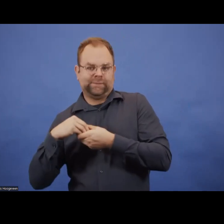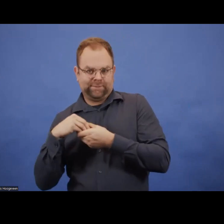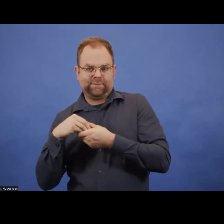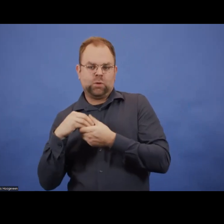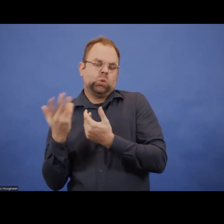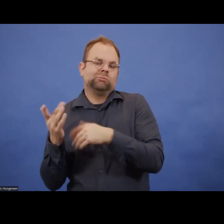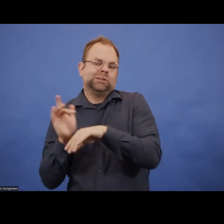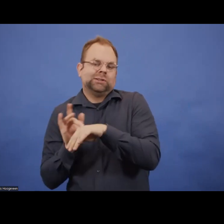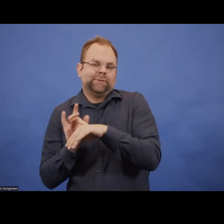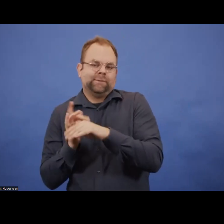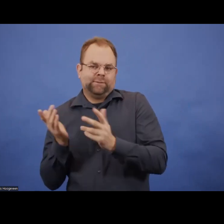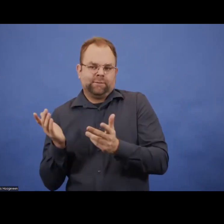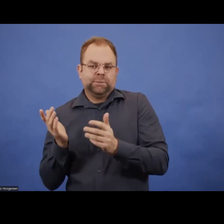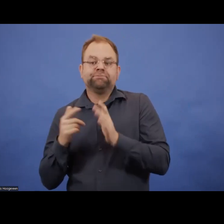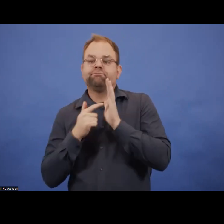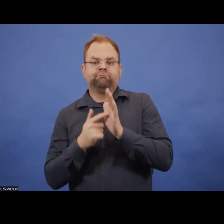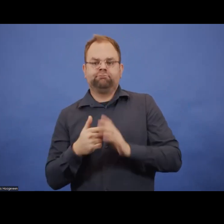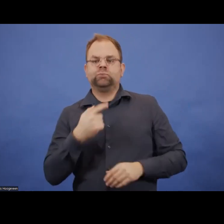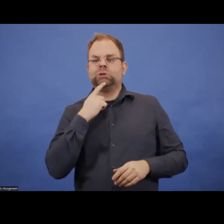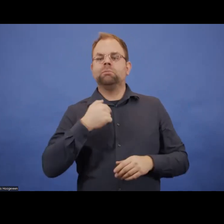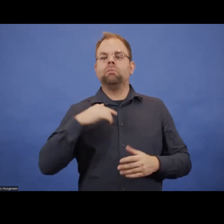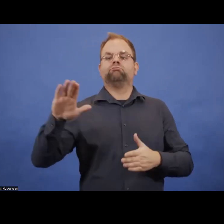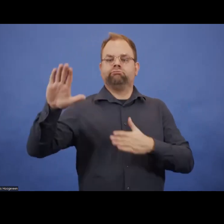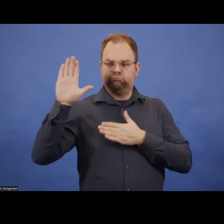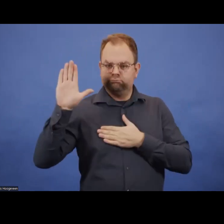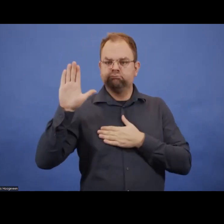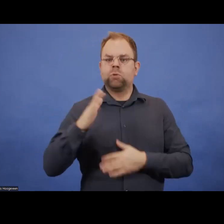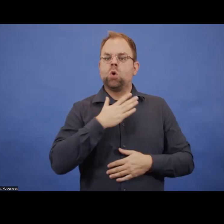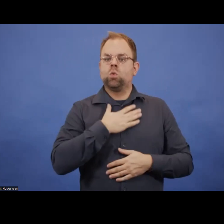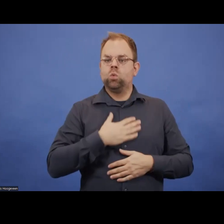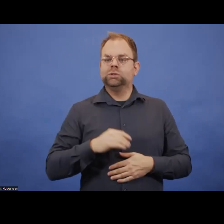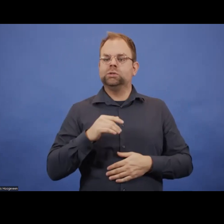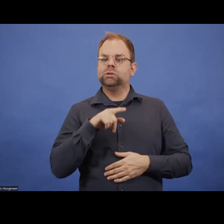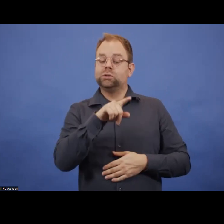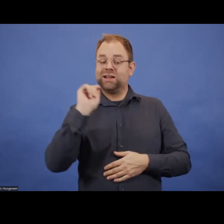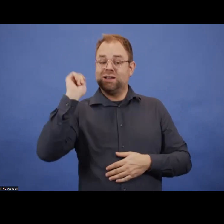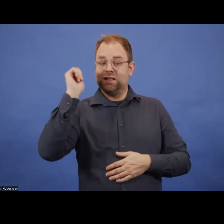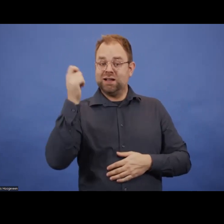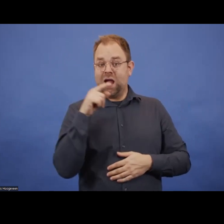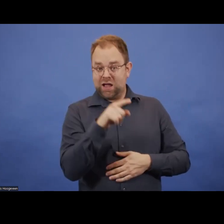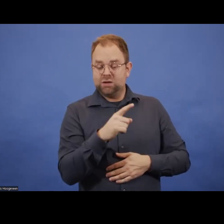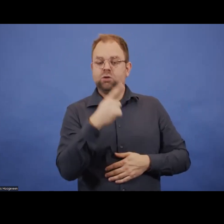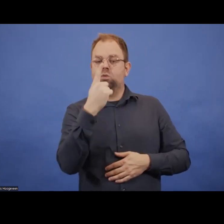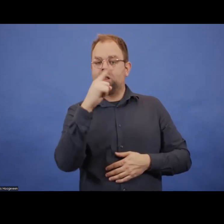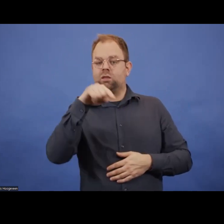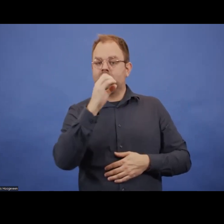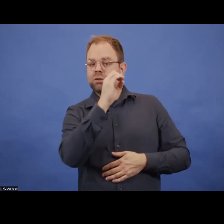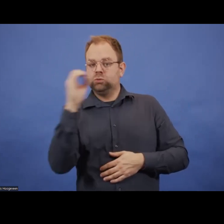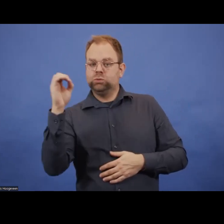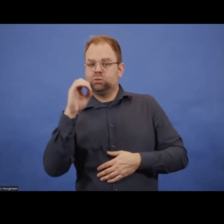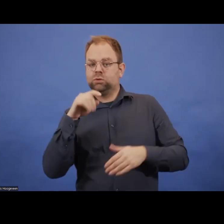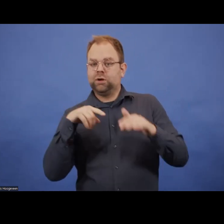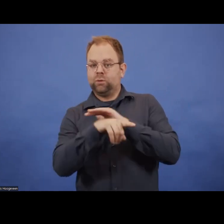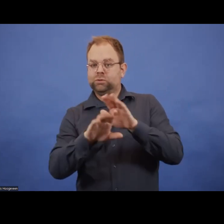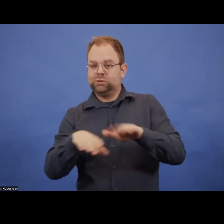con discapacidad a tener acceso a las discapacidades. Esto sería un plegado sensitivo a la